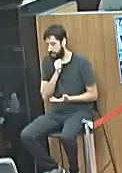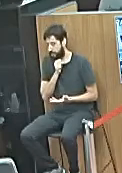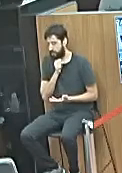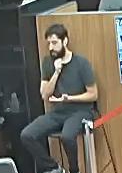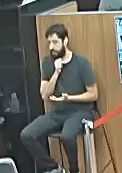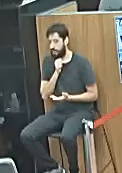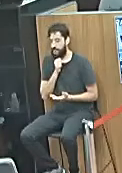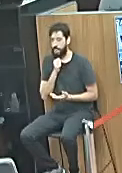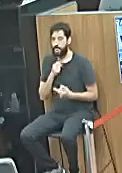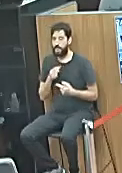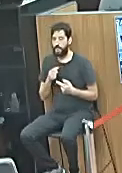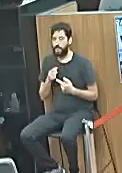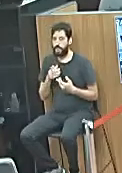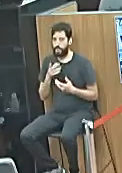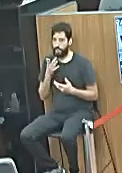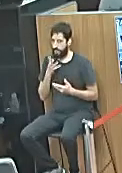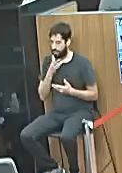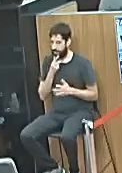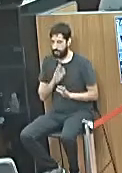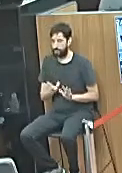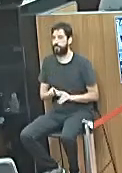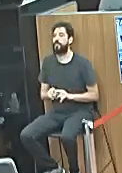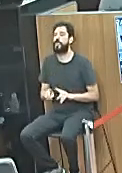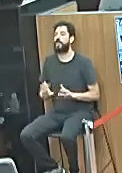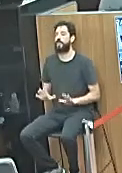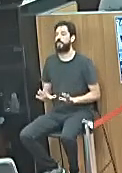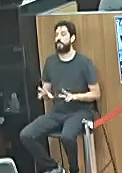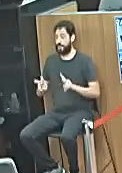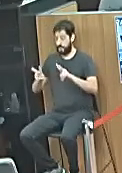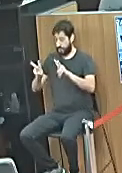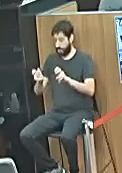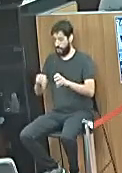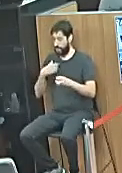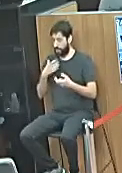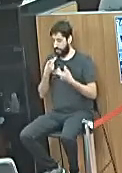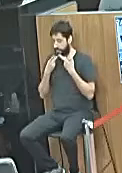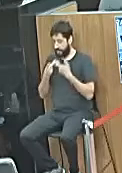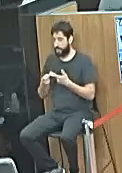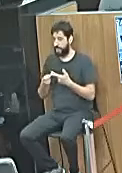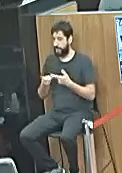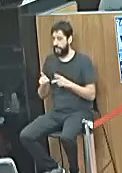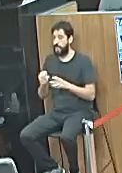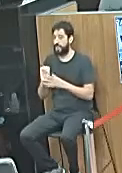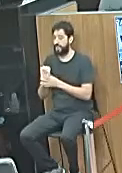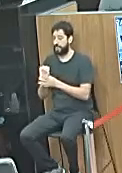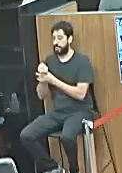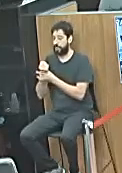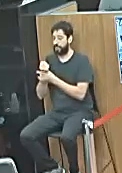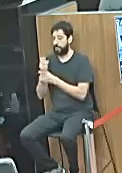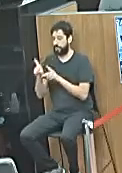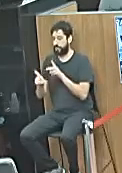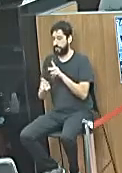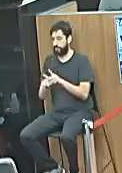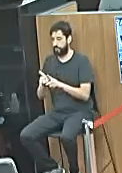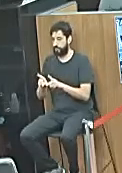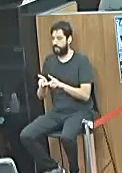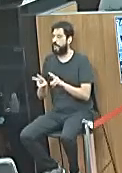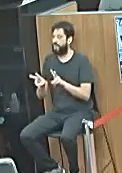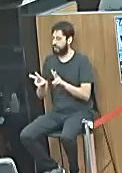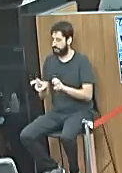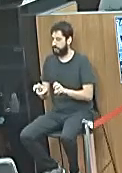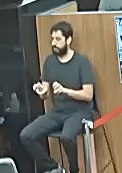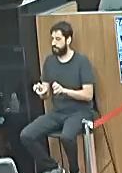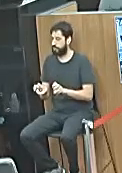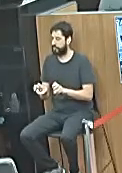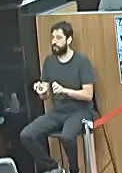para não cansá los mas o tema que eu gostaria de abordar a segurança pública é um tema aliás